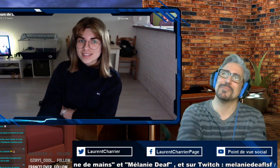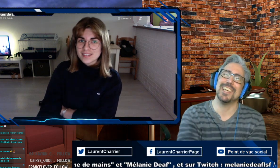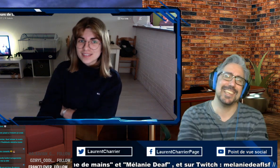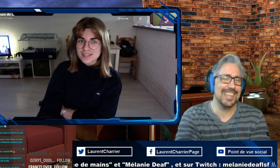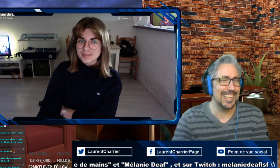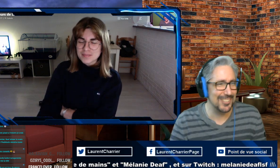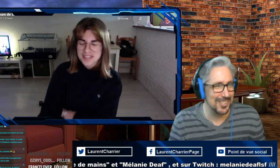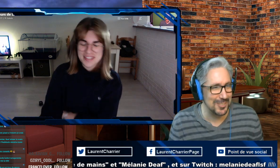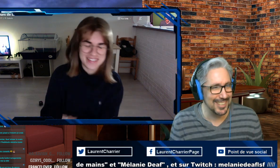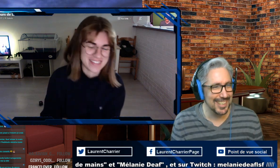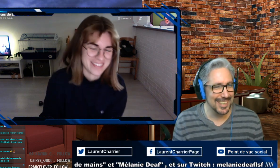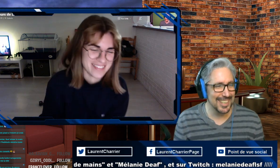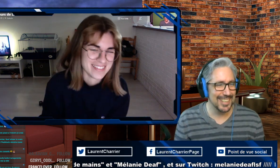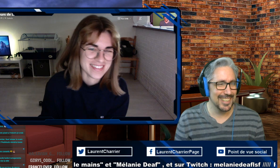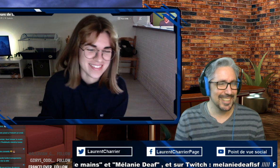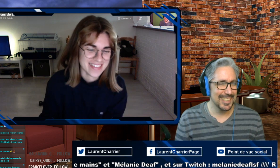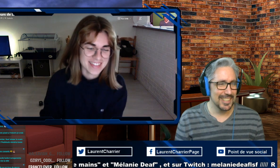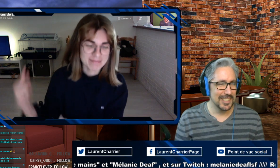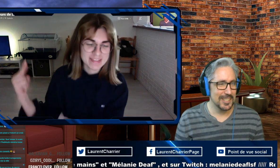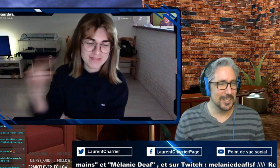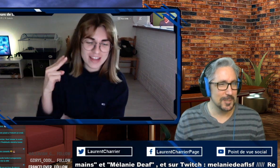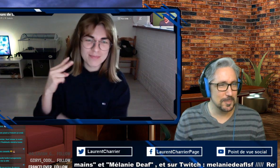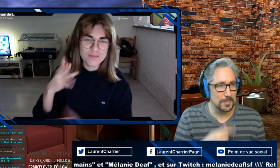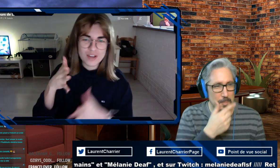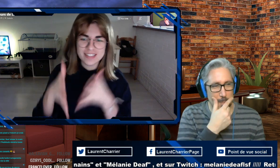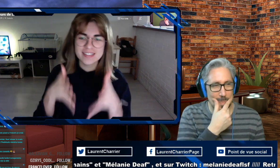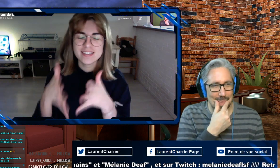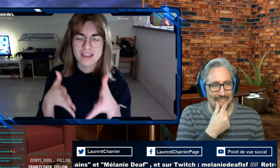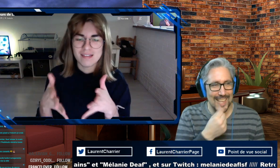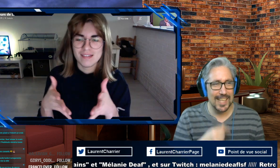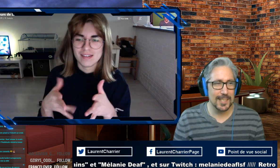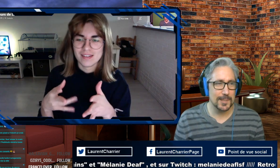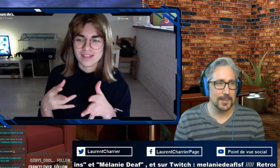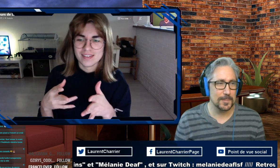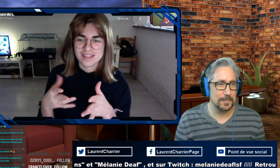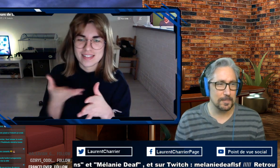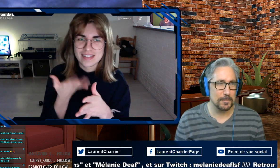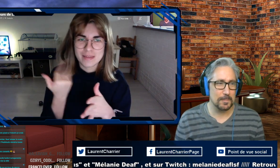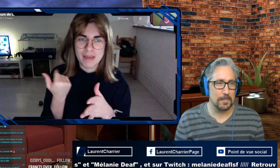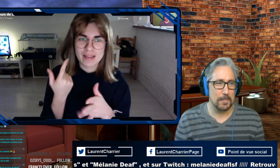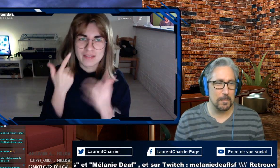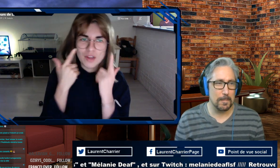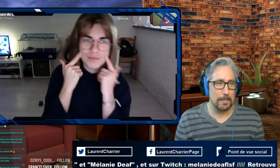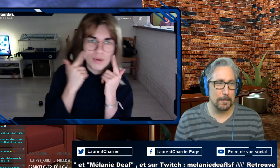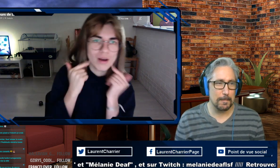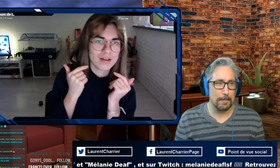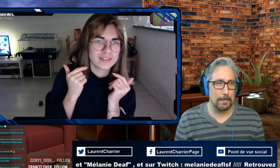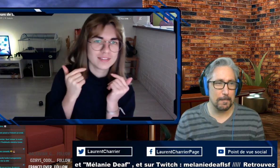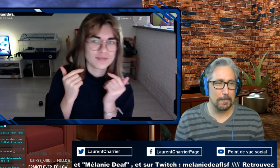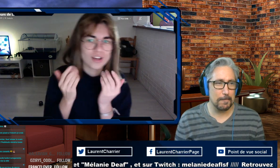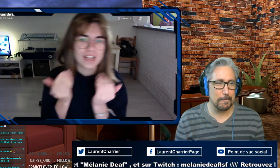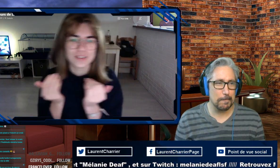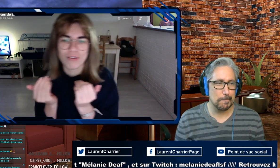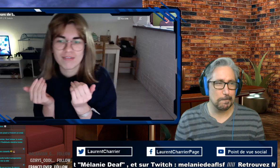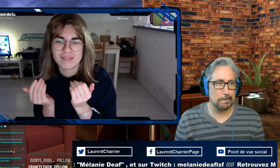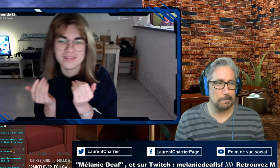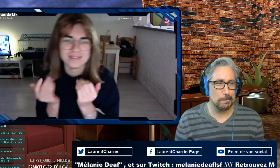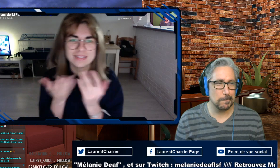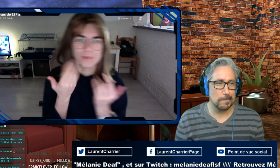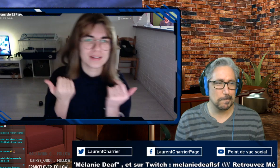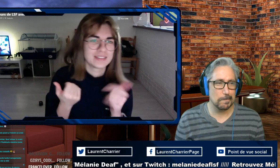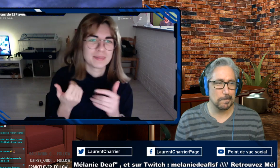attend. Il attend, c'est tout. Mais des fois il me fascine. Des fois il pleure, des fois il